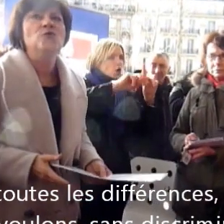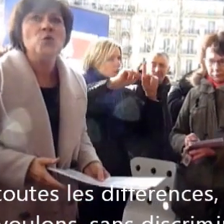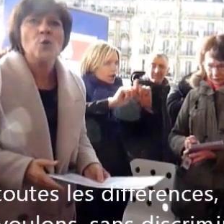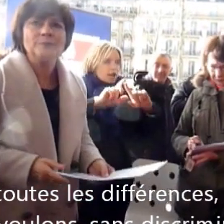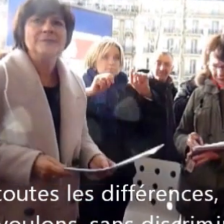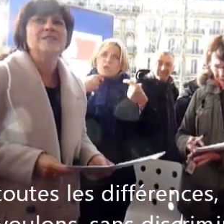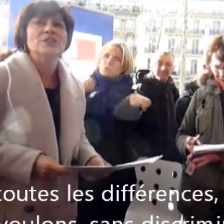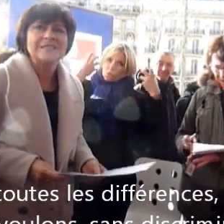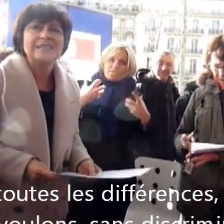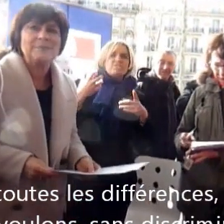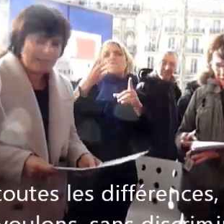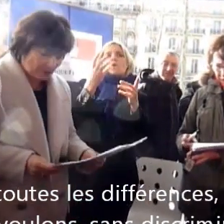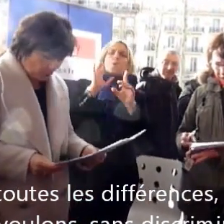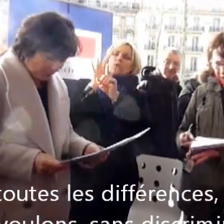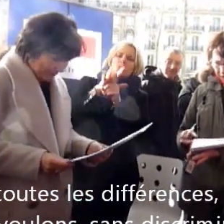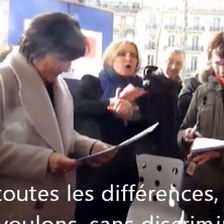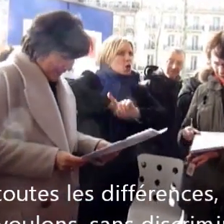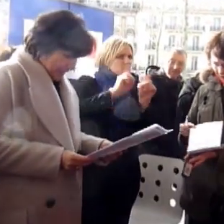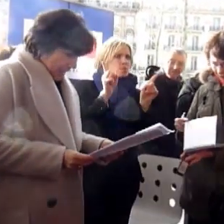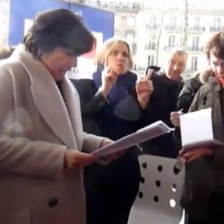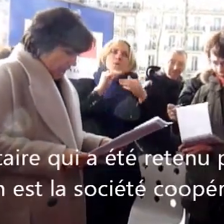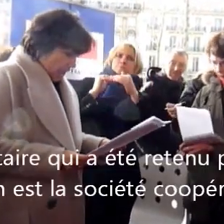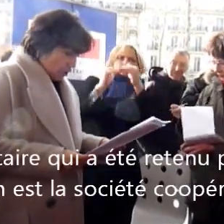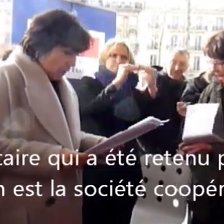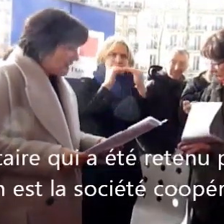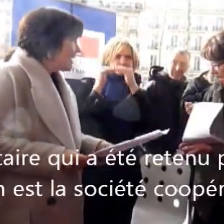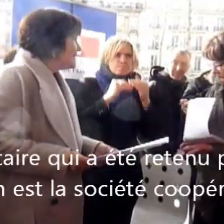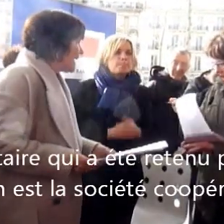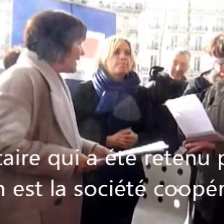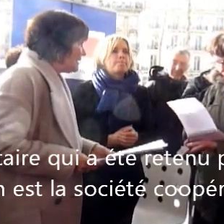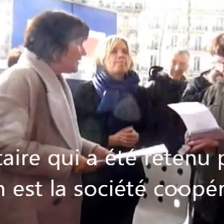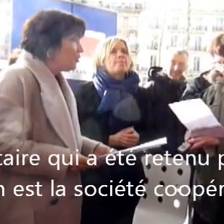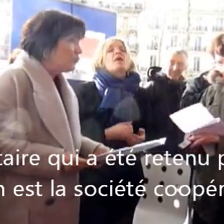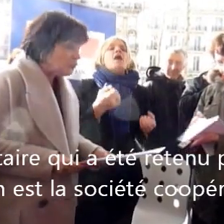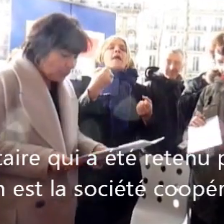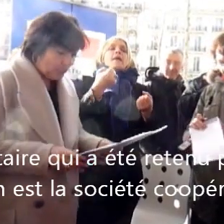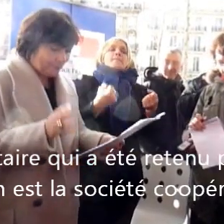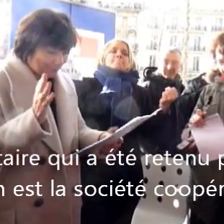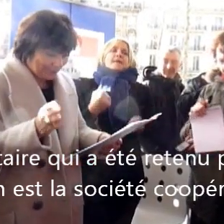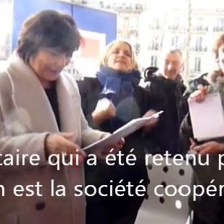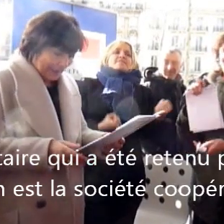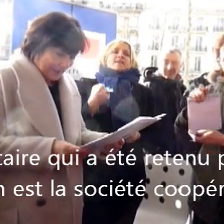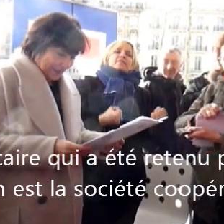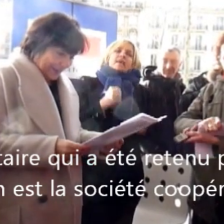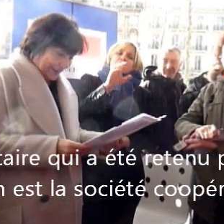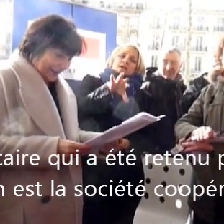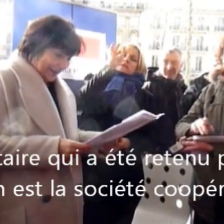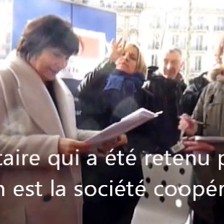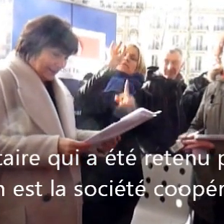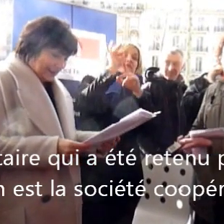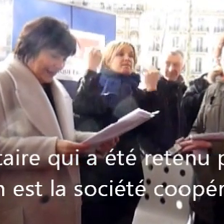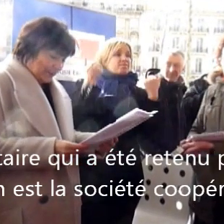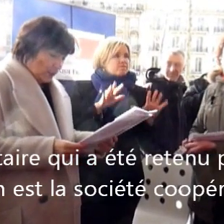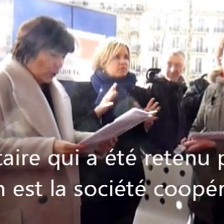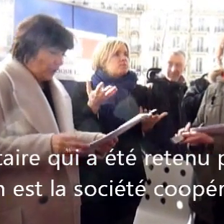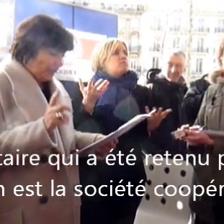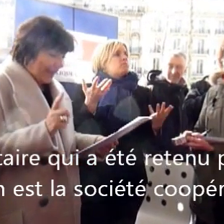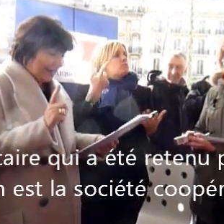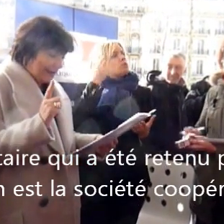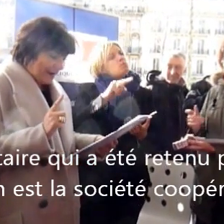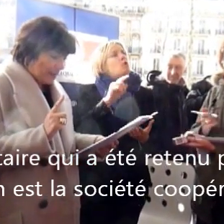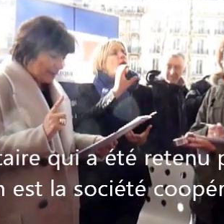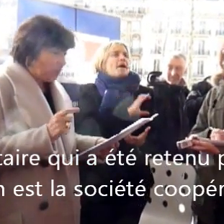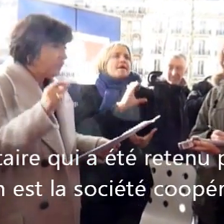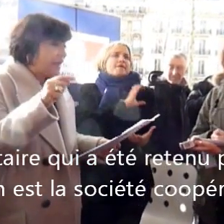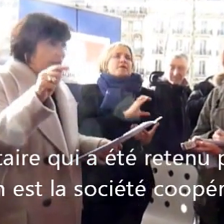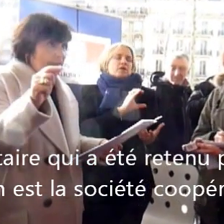société que nous voulons, sans discrimination. Le prestataire qui a été retenu c'est pour